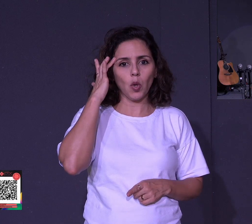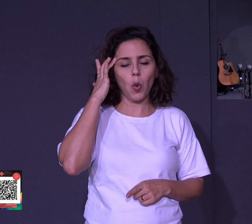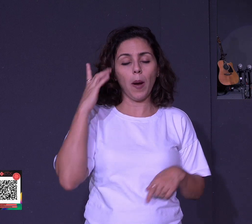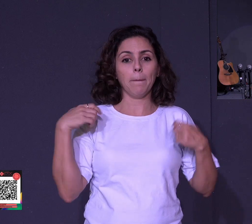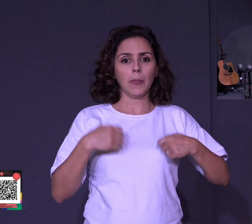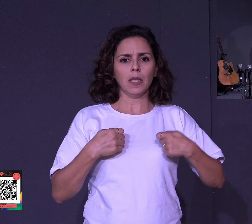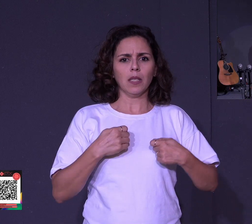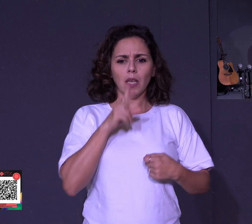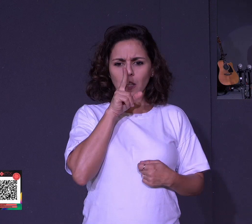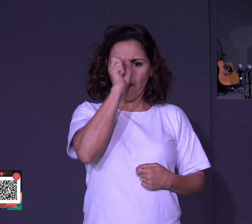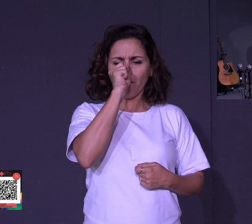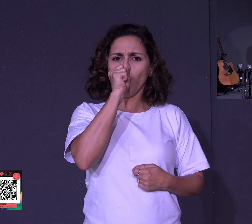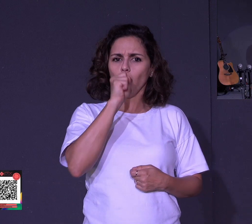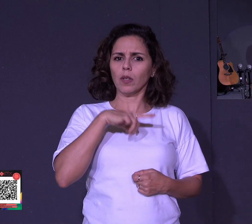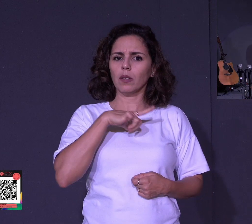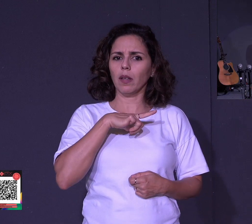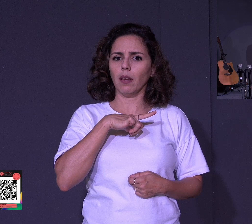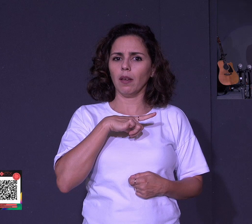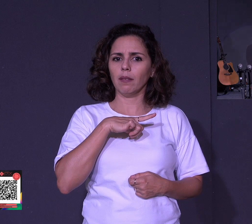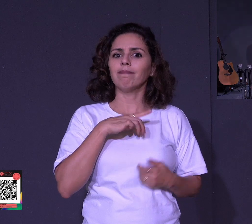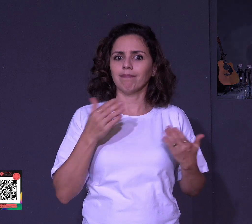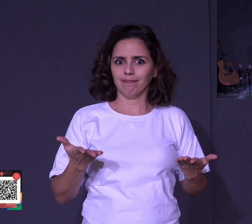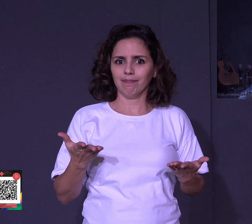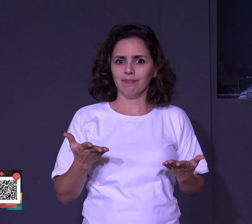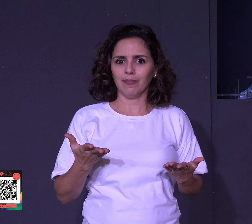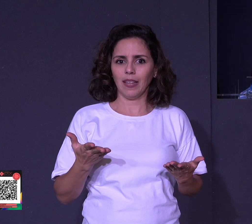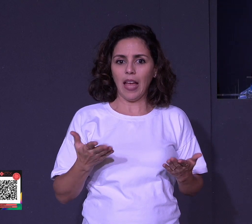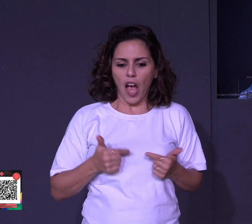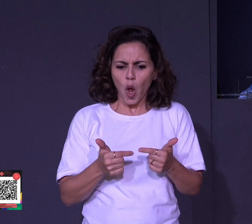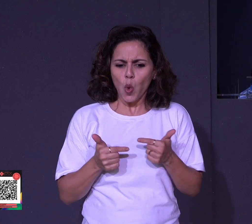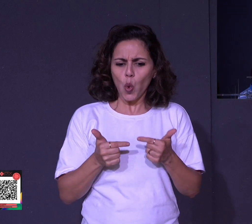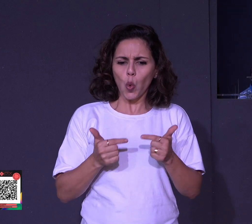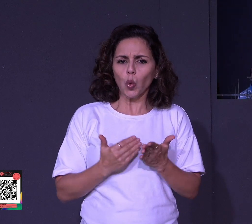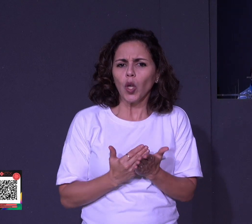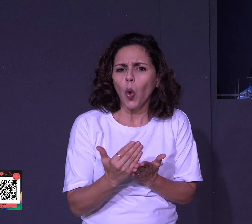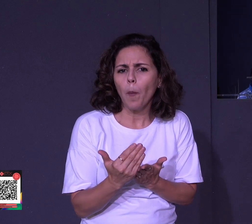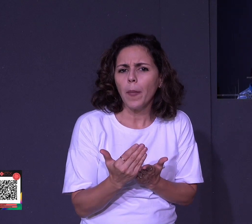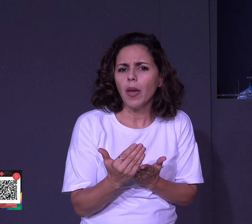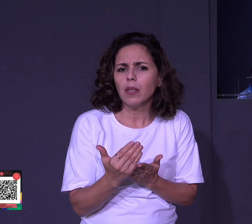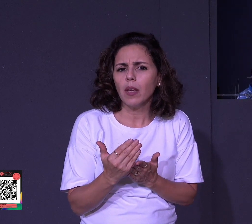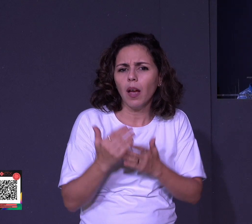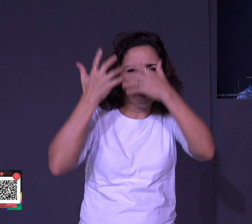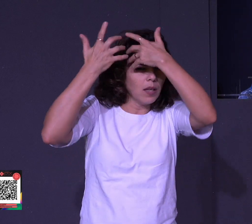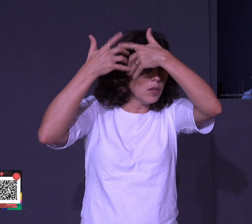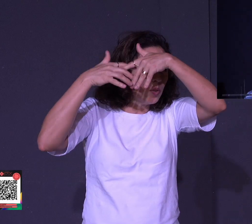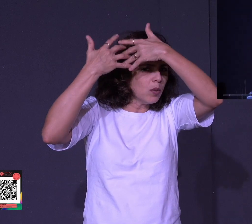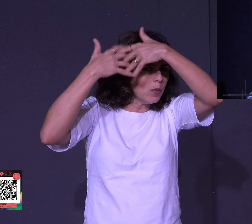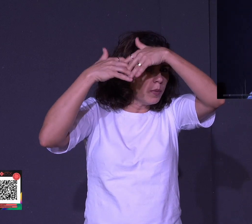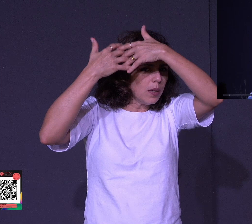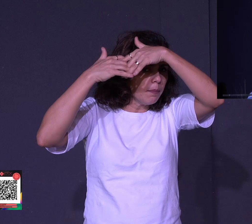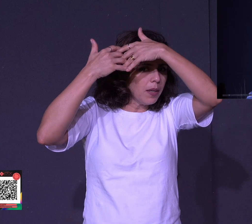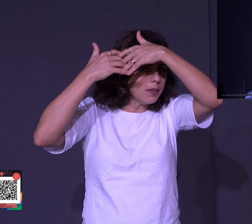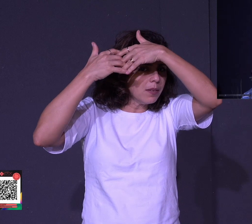mental, interior. E quando parte para a sua execução, nasce o pecado e gera-se a morte. Se você está